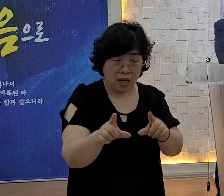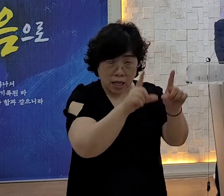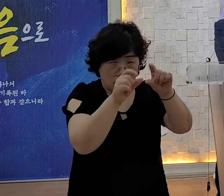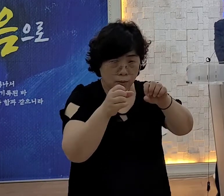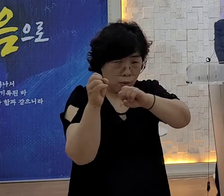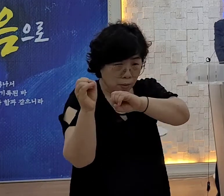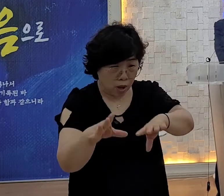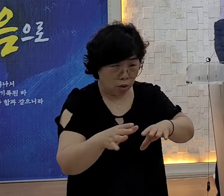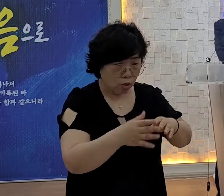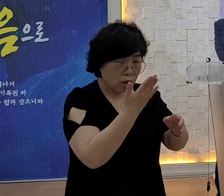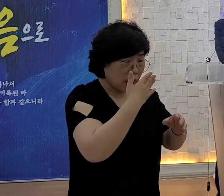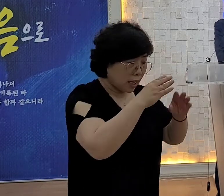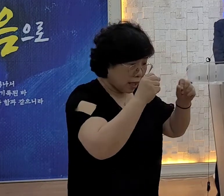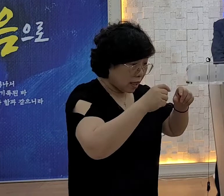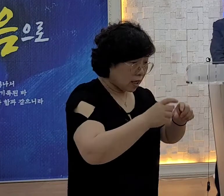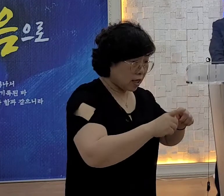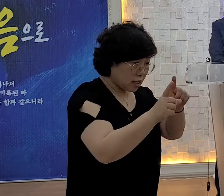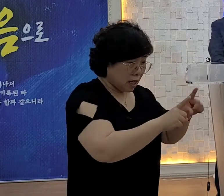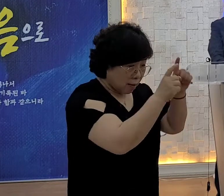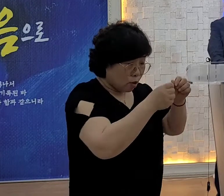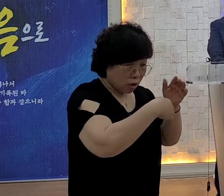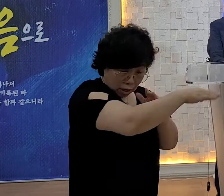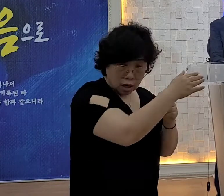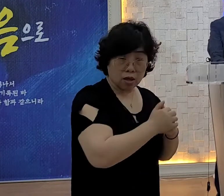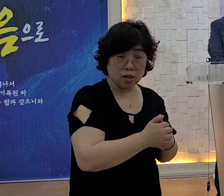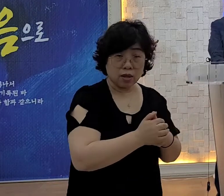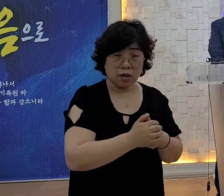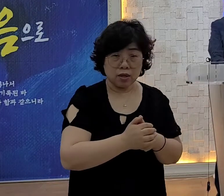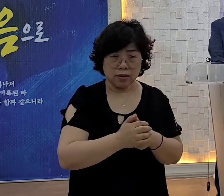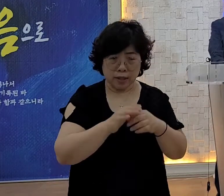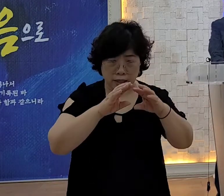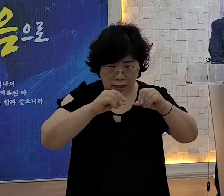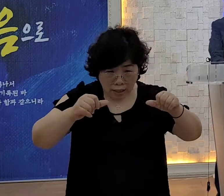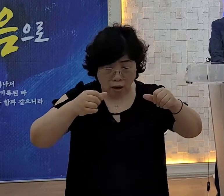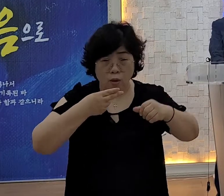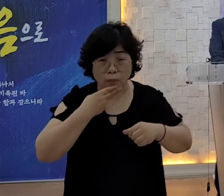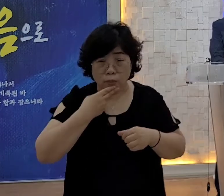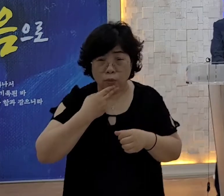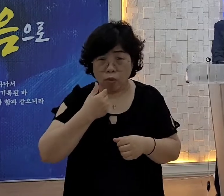땅 한 평이 없고 아들 하나 없고 10년이 지났지만